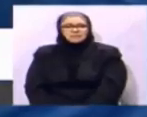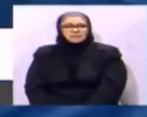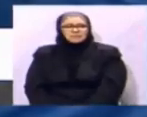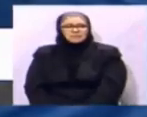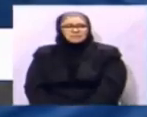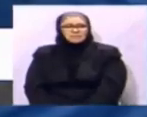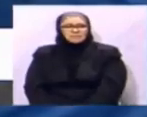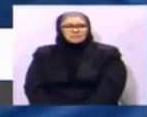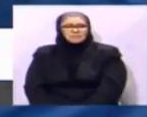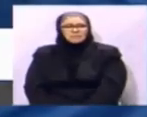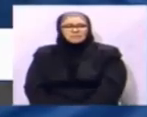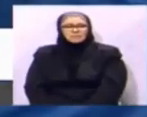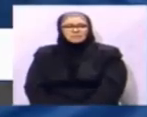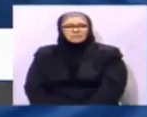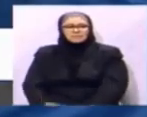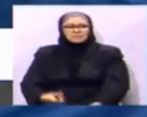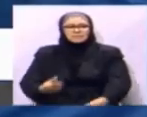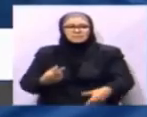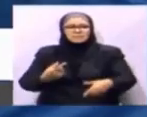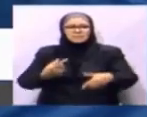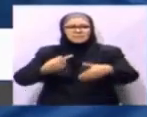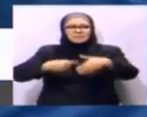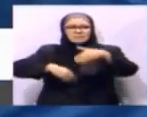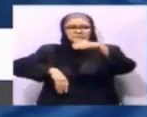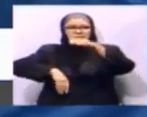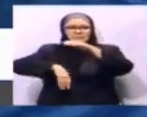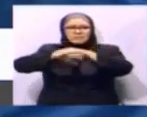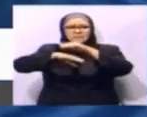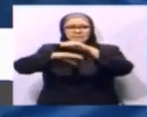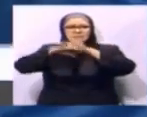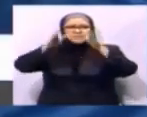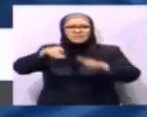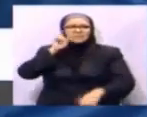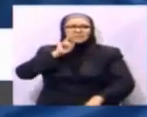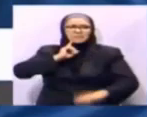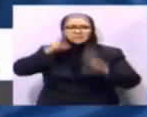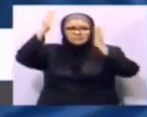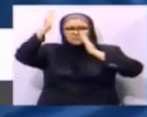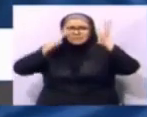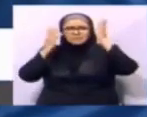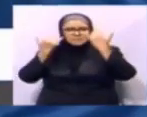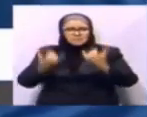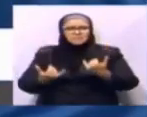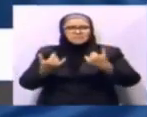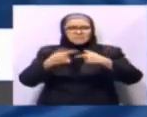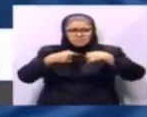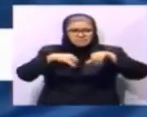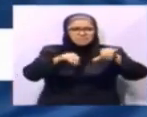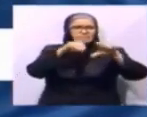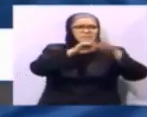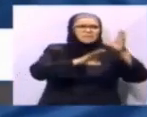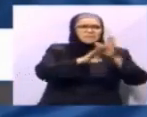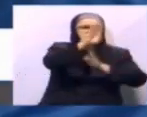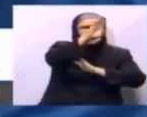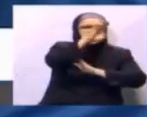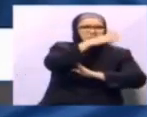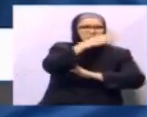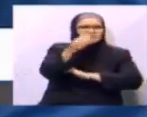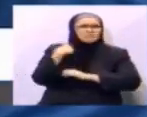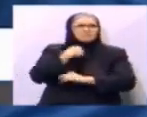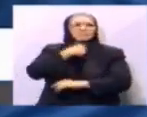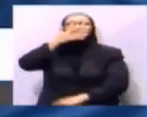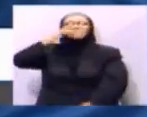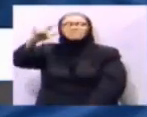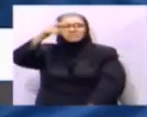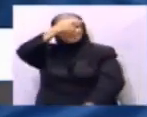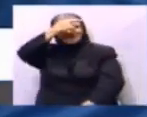Dan Bola Sepak Orang Pekak Malaysia, Mission Def Tigers sekarang ada dalam pembangunan dan kita bertuah